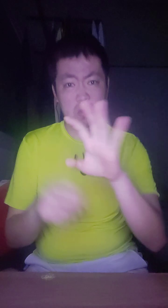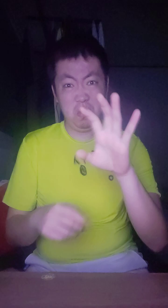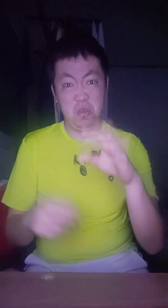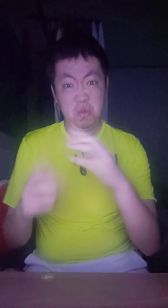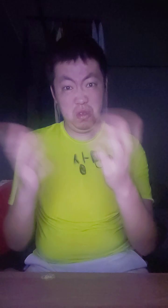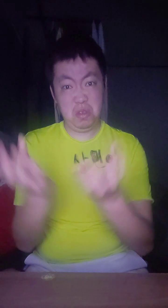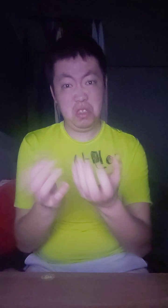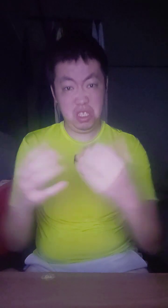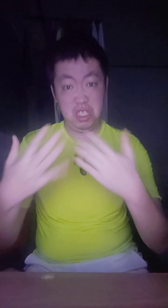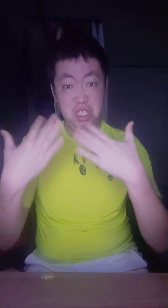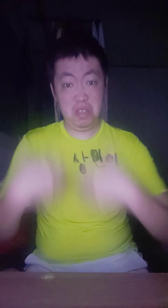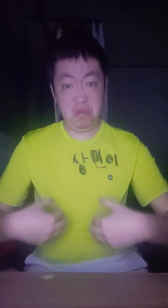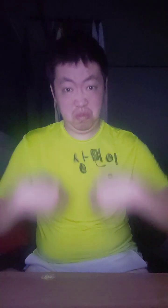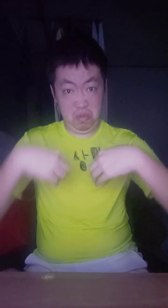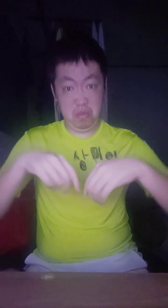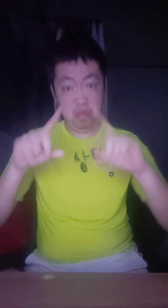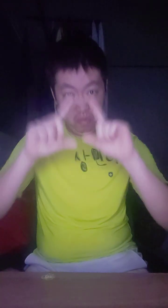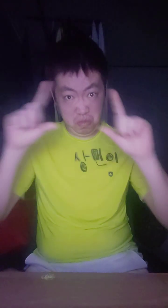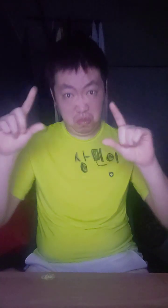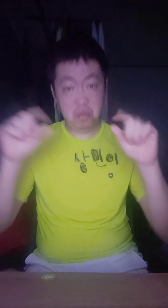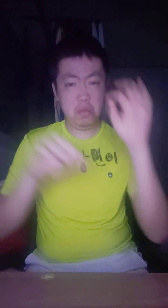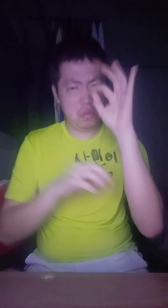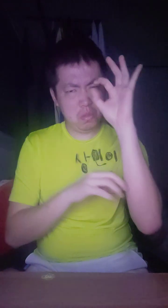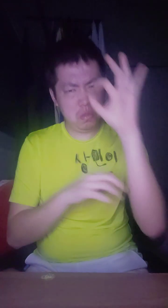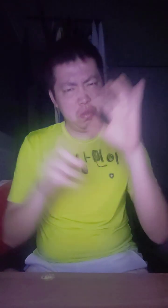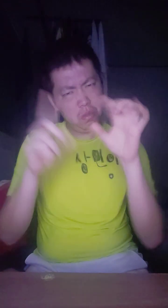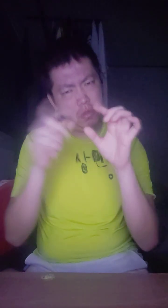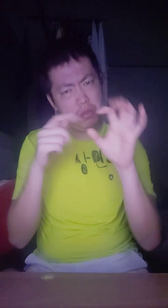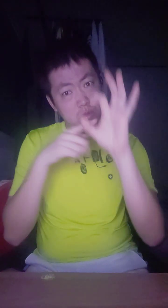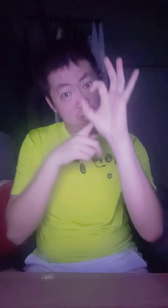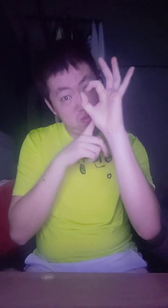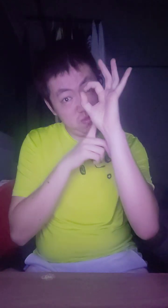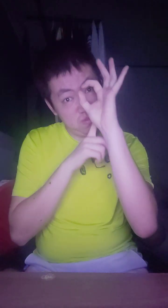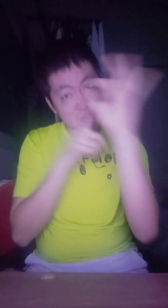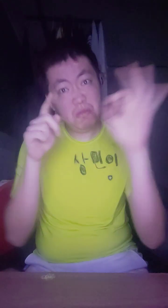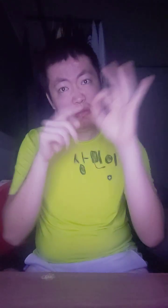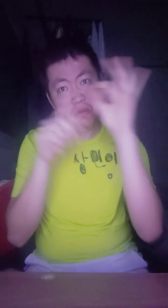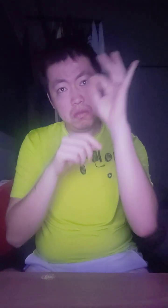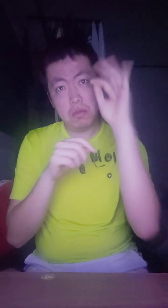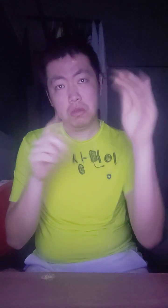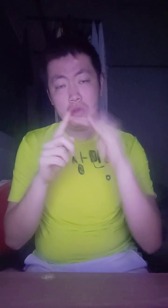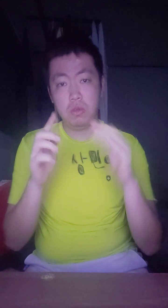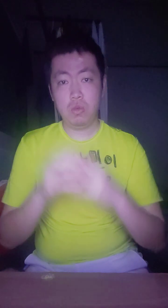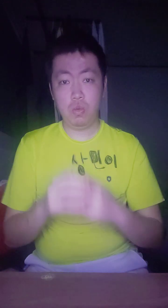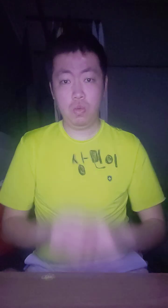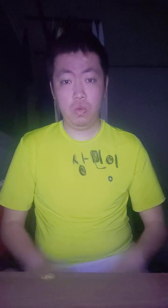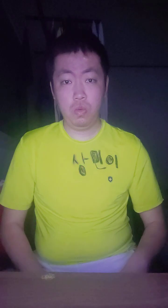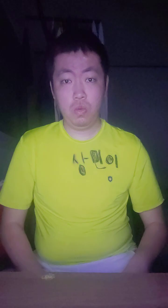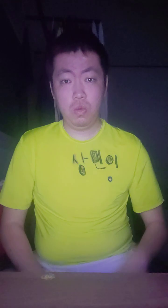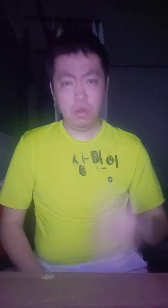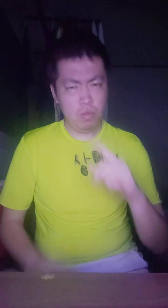변기와 탈의실 창틀에서 작은 주사위 모양의 수상한 물건이 발견됐습니다. 몰래